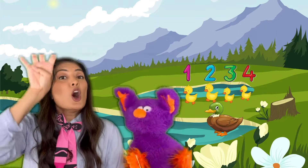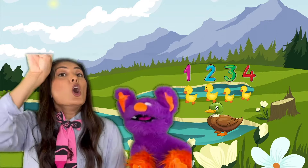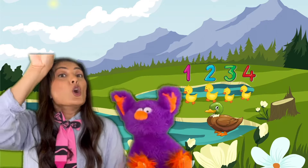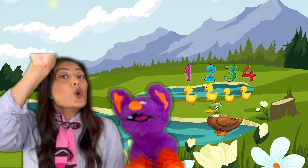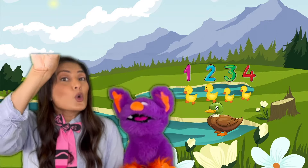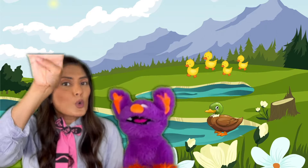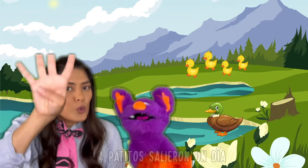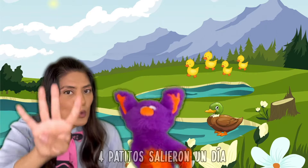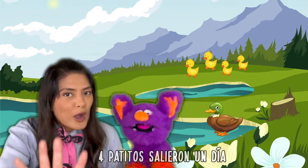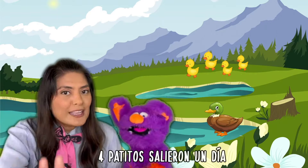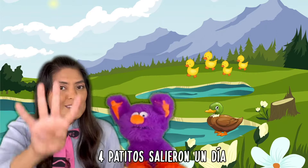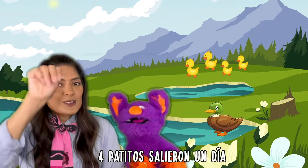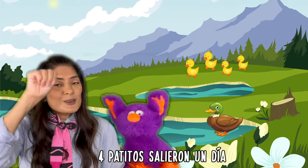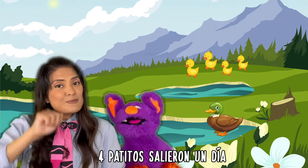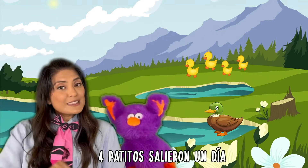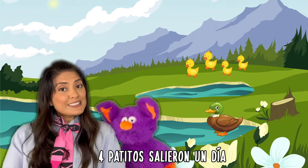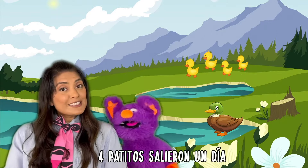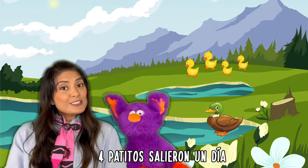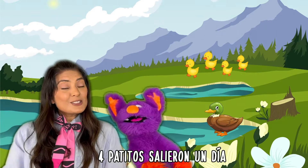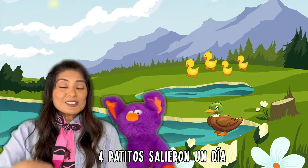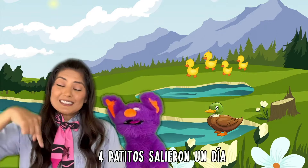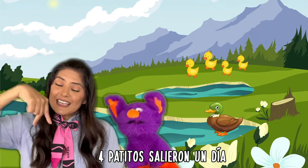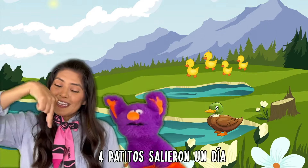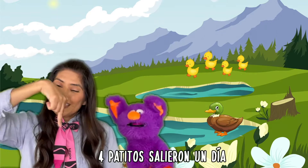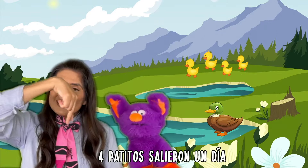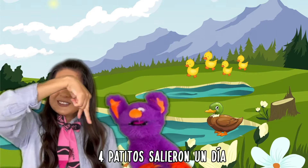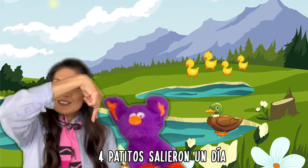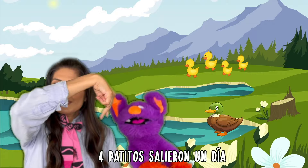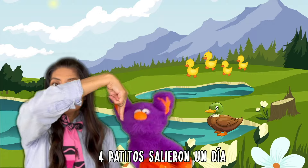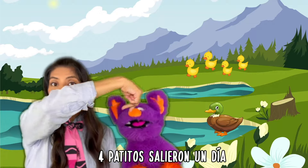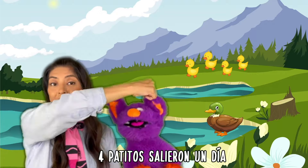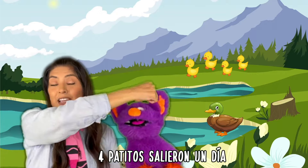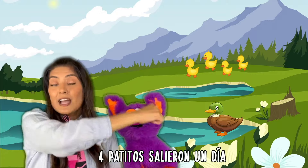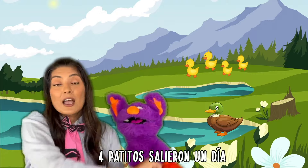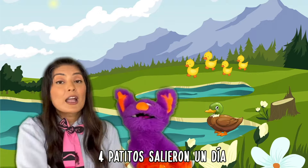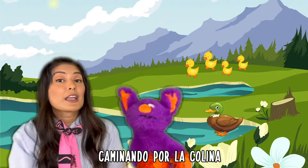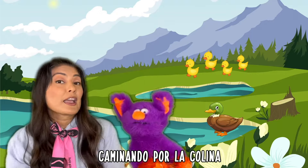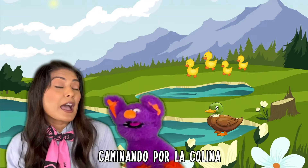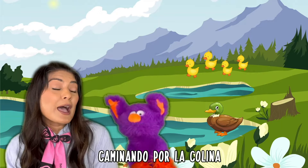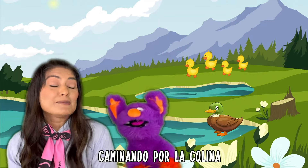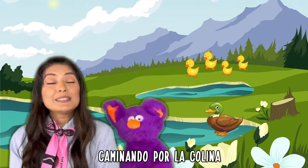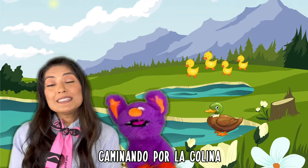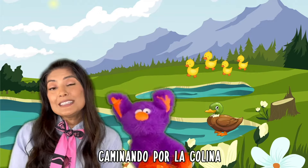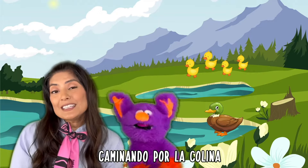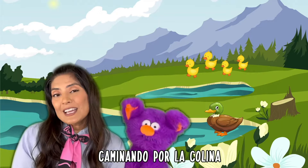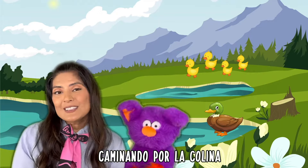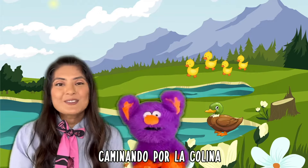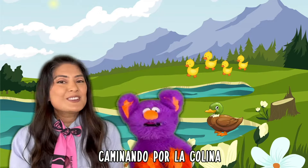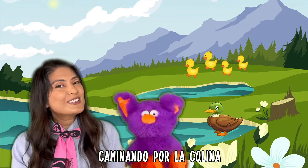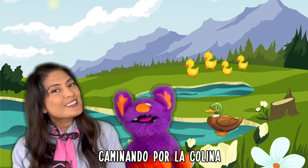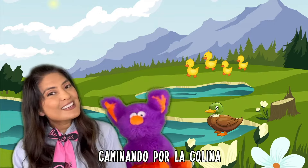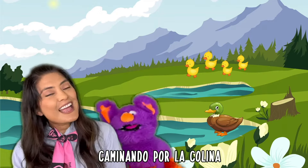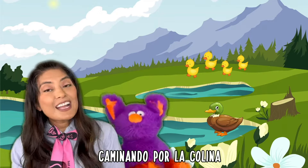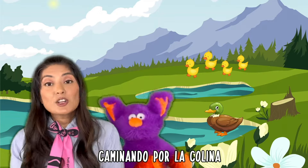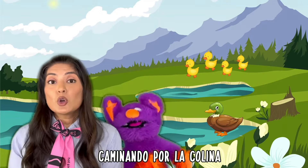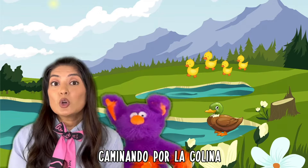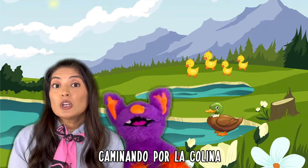Cuatro. Cuatro patitos salieron un día caminando por la